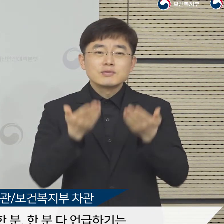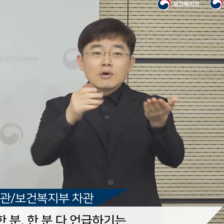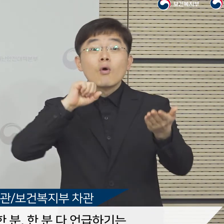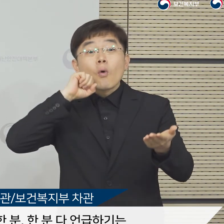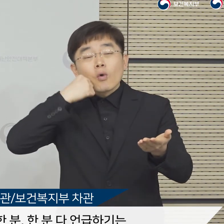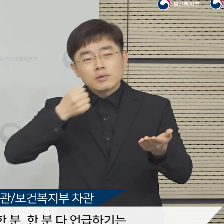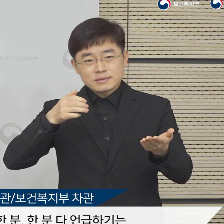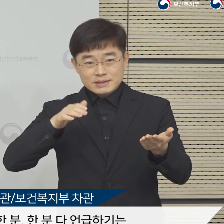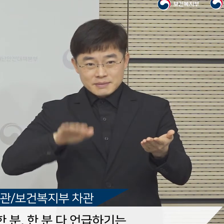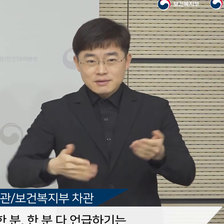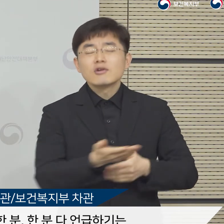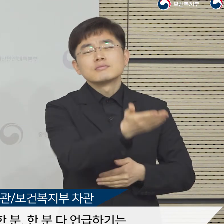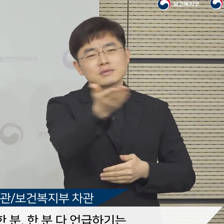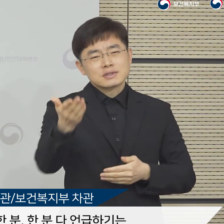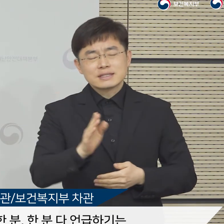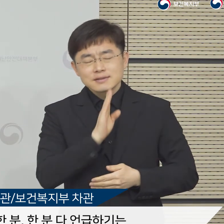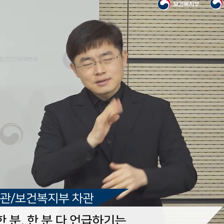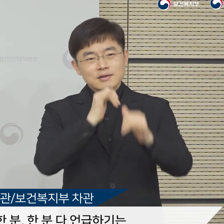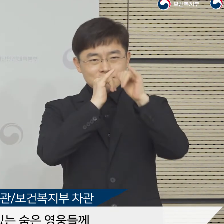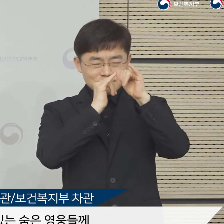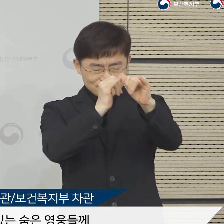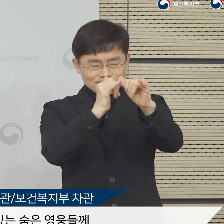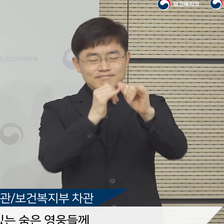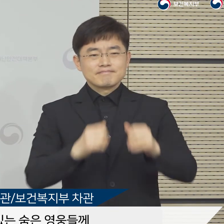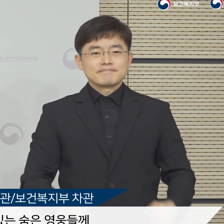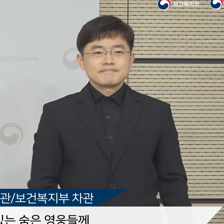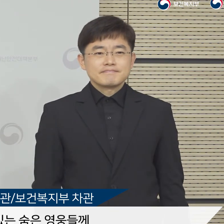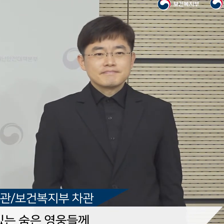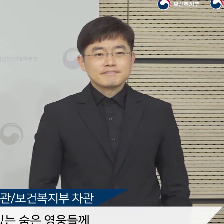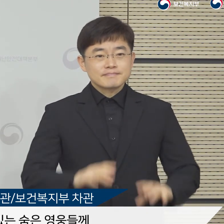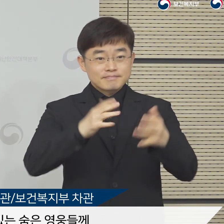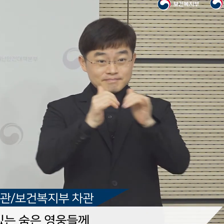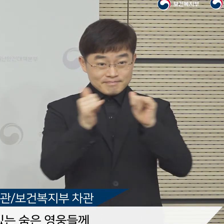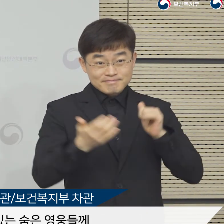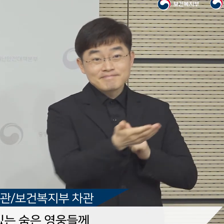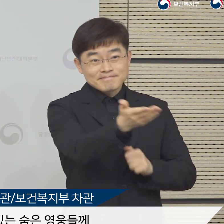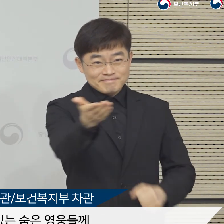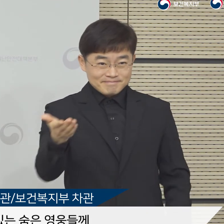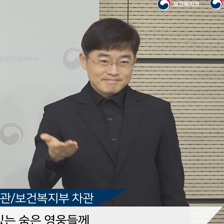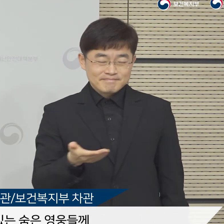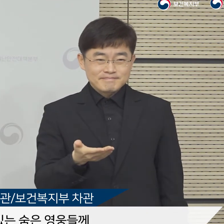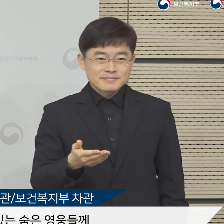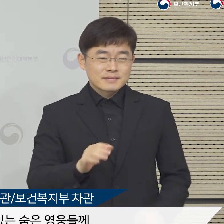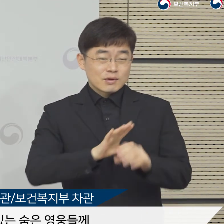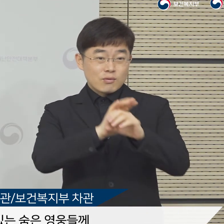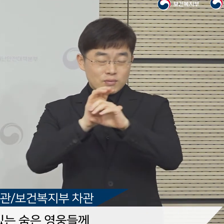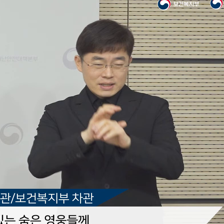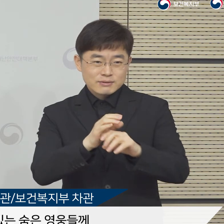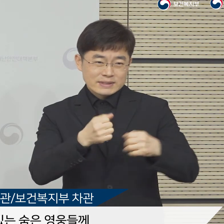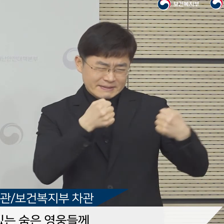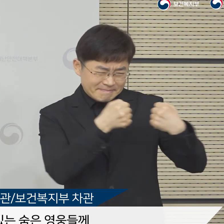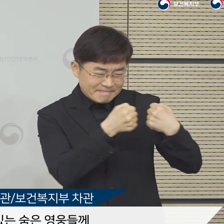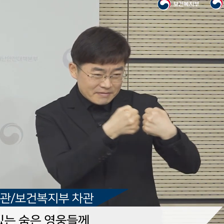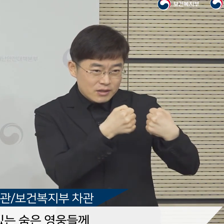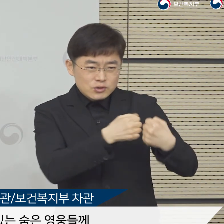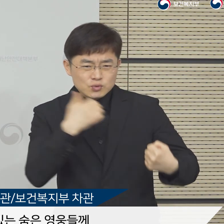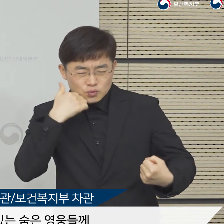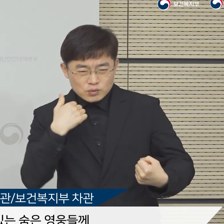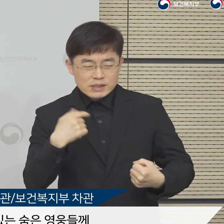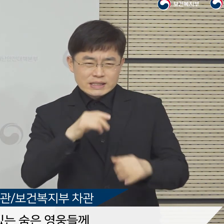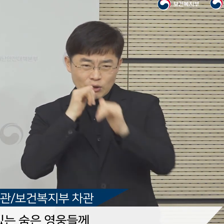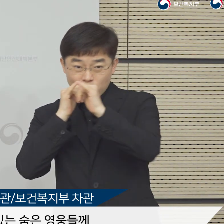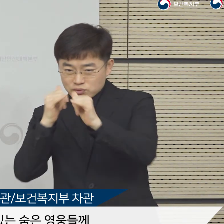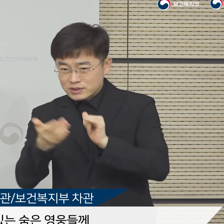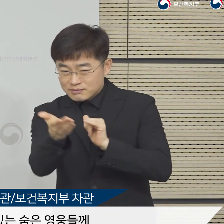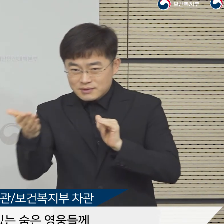분들이 우리 사회의 영웅입니다. 국민 여러분들께서도 코로나19와 싸우고 있는 숨은